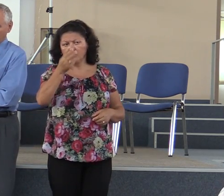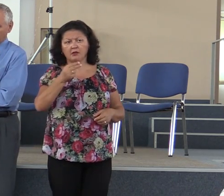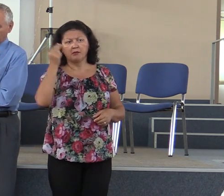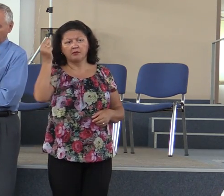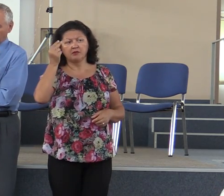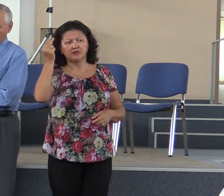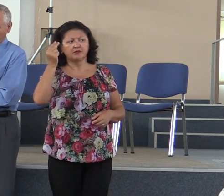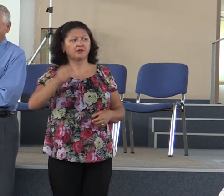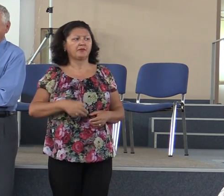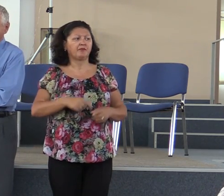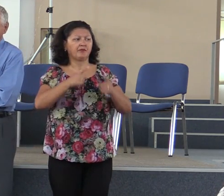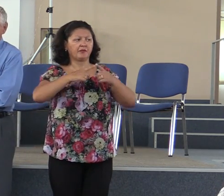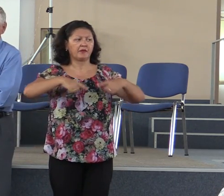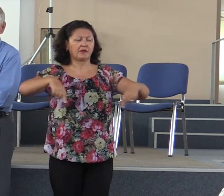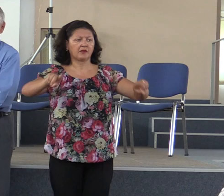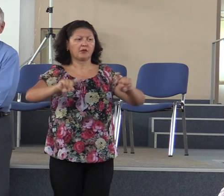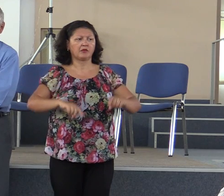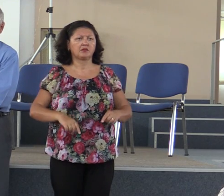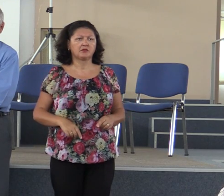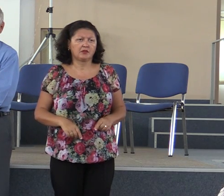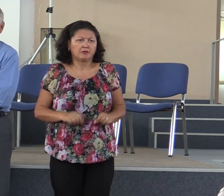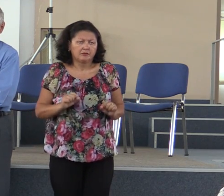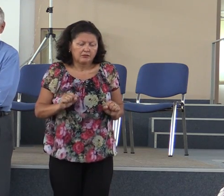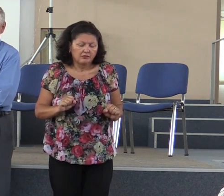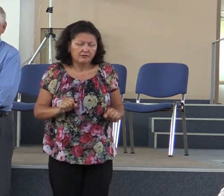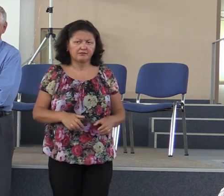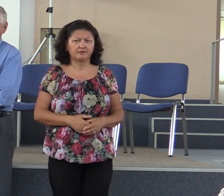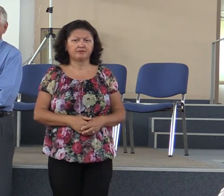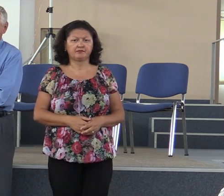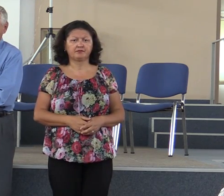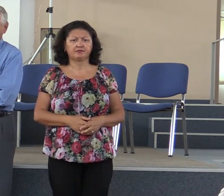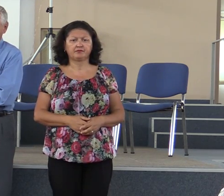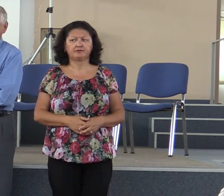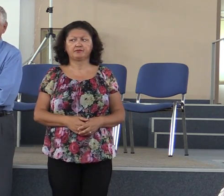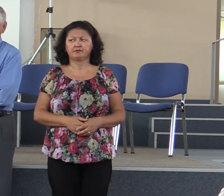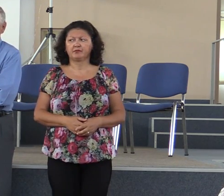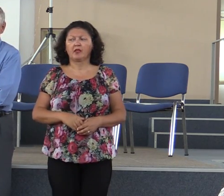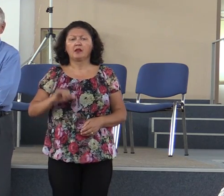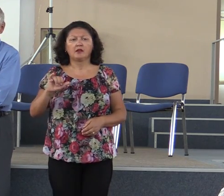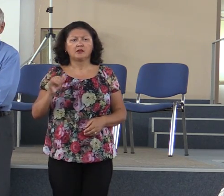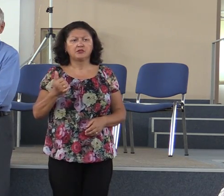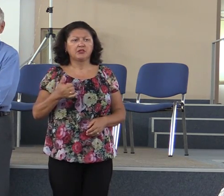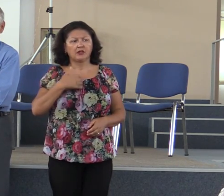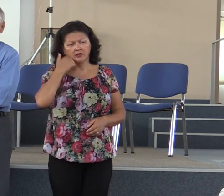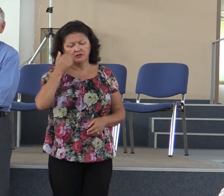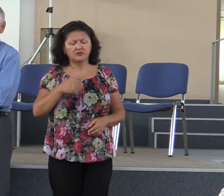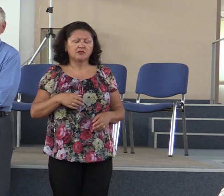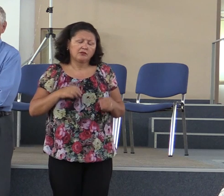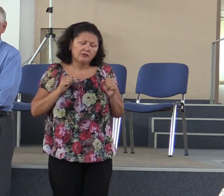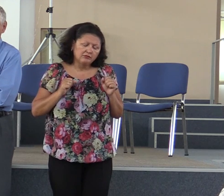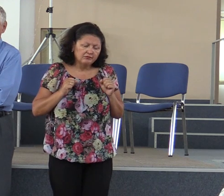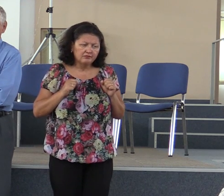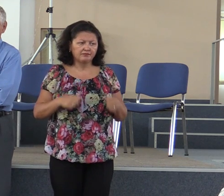are humbled. Noi suntem umiliți. And sometimes when we are humbled, și când suntem umiliți, we